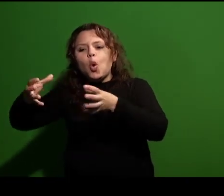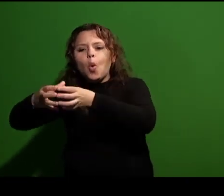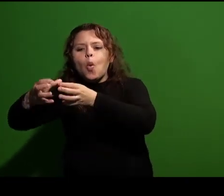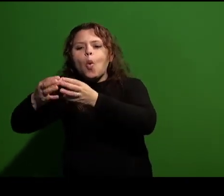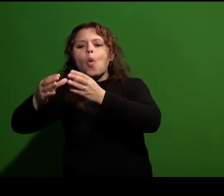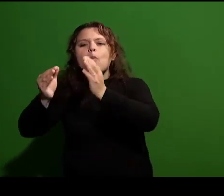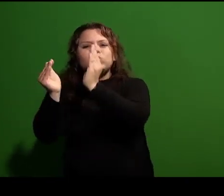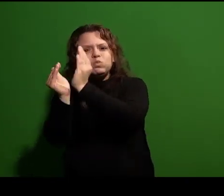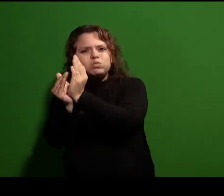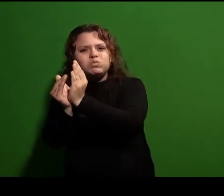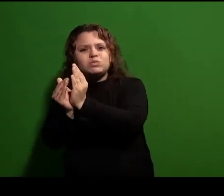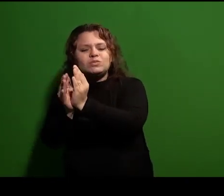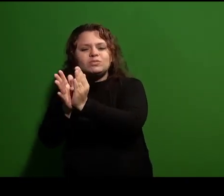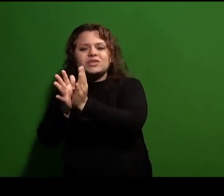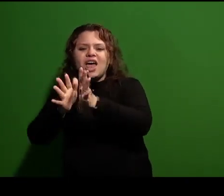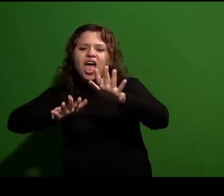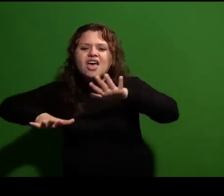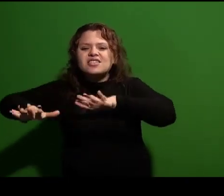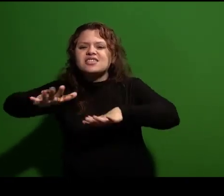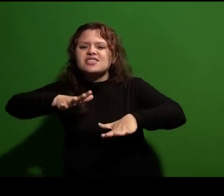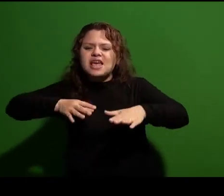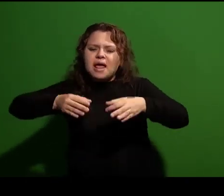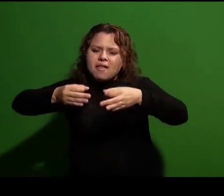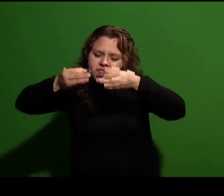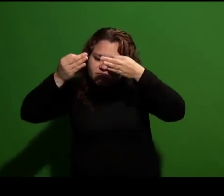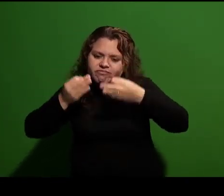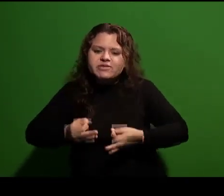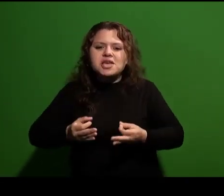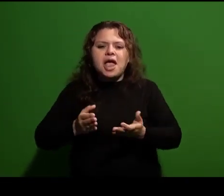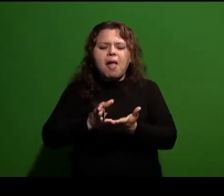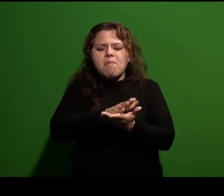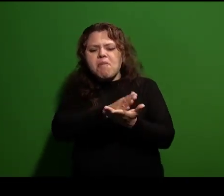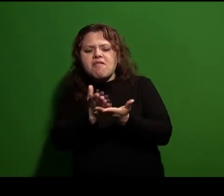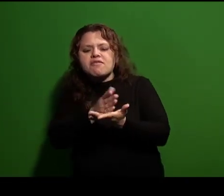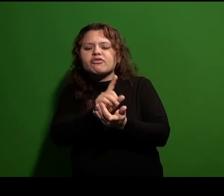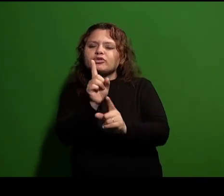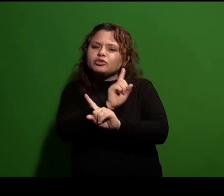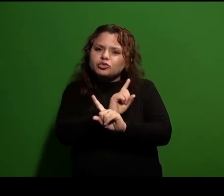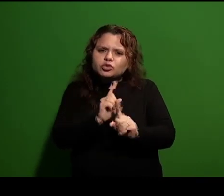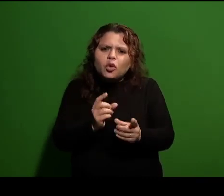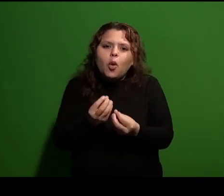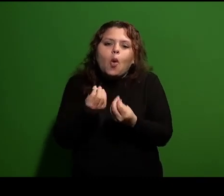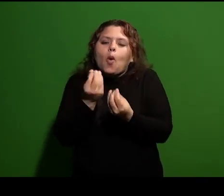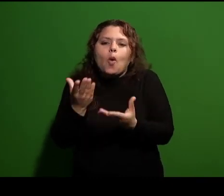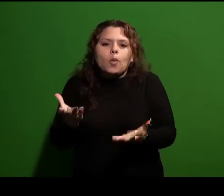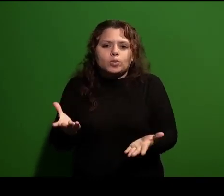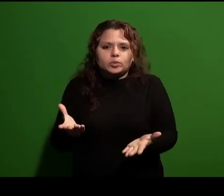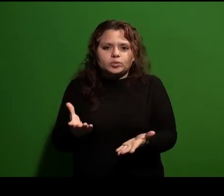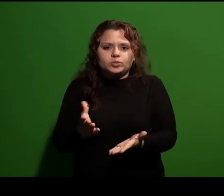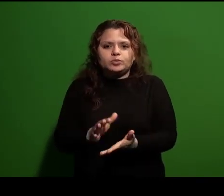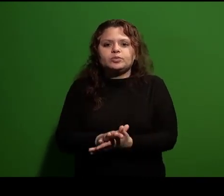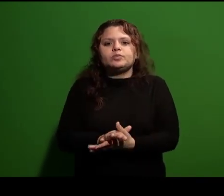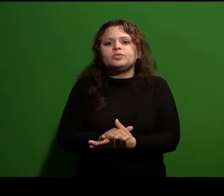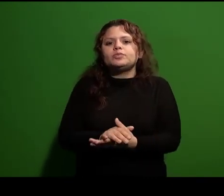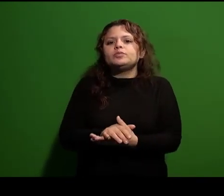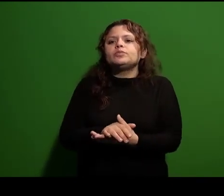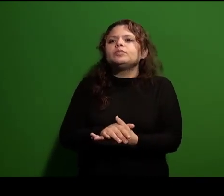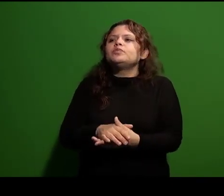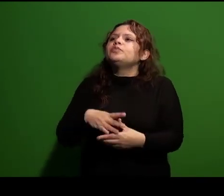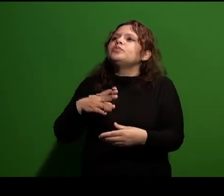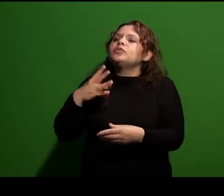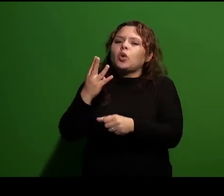podemos hacer como cuerpo de la Iglesia en conjunto para protegernos de llegar a ser tibios?